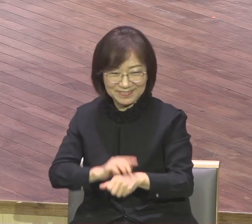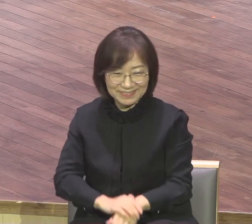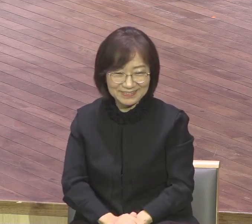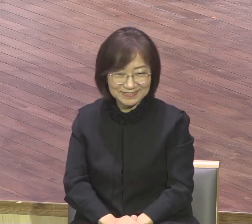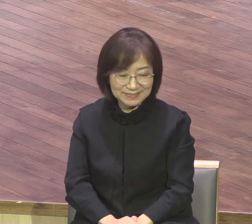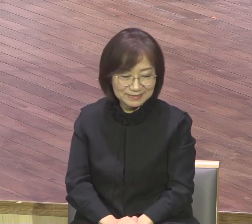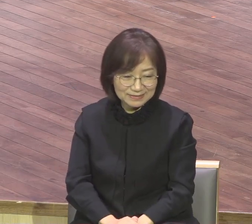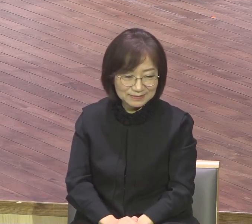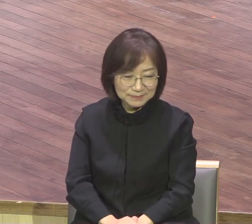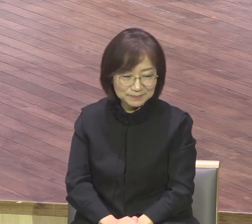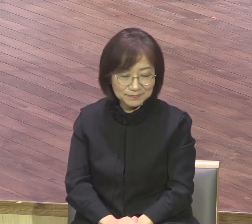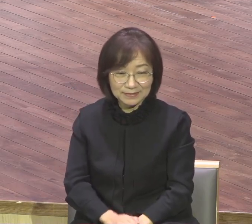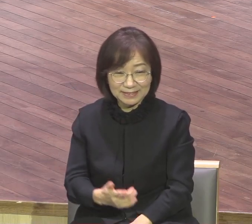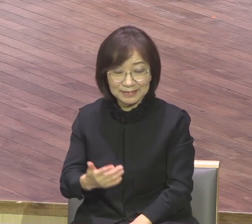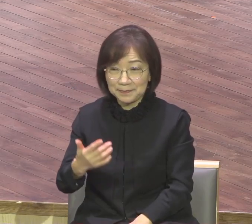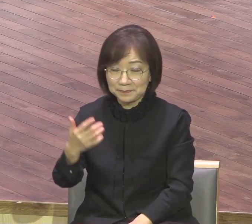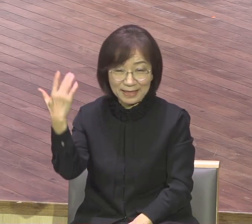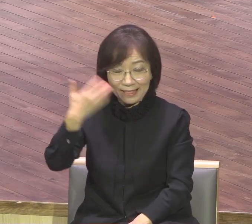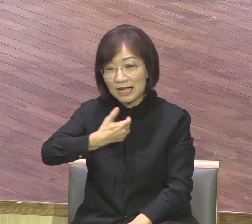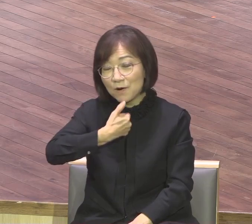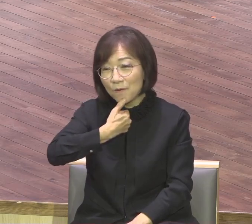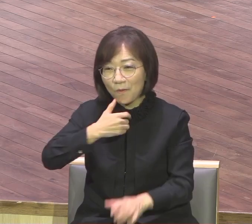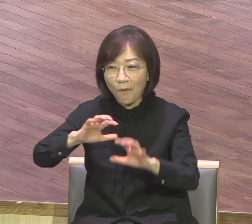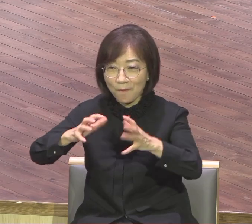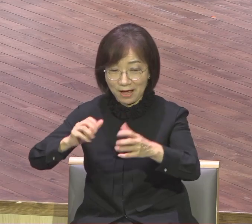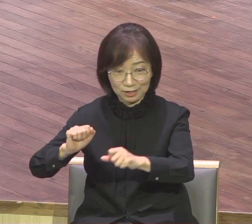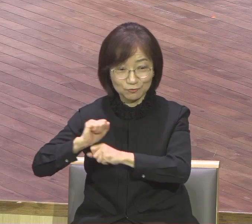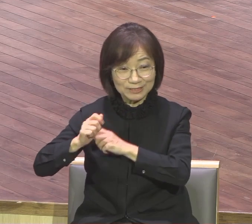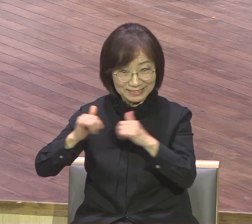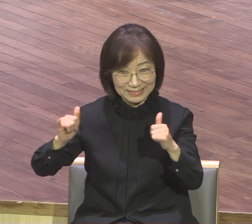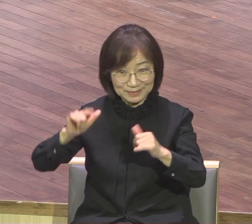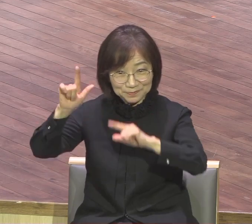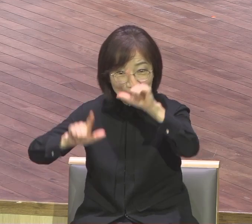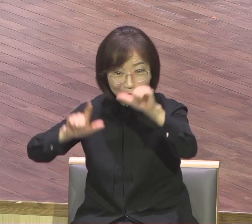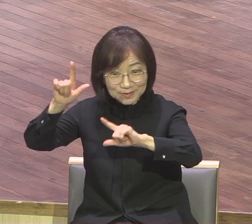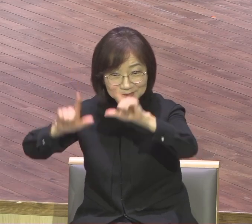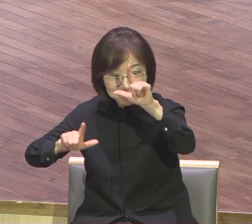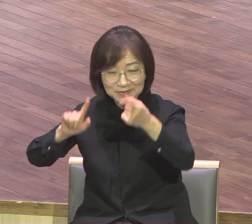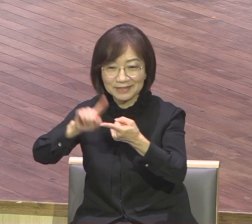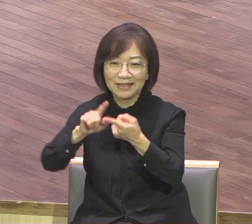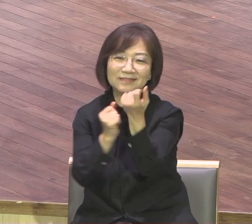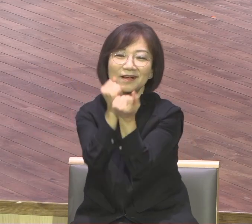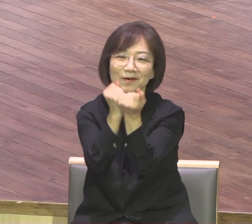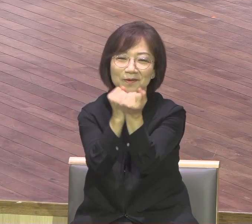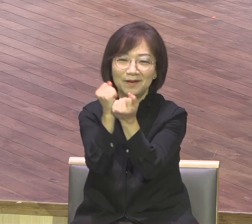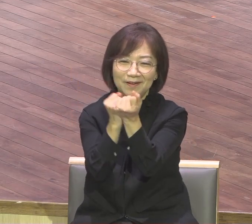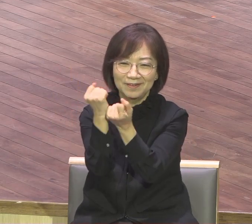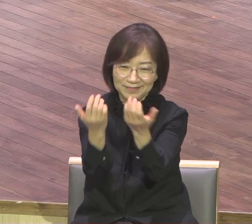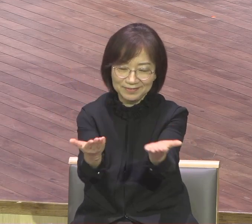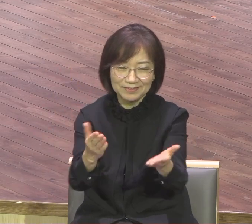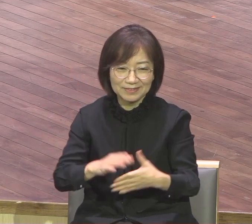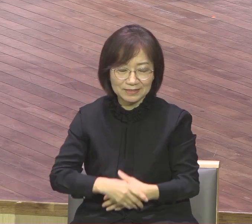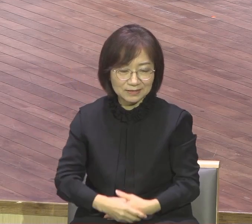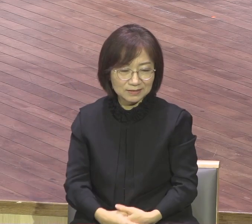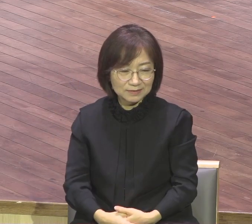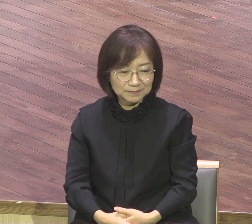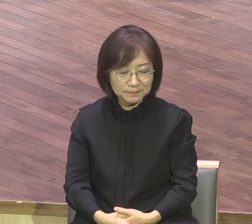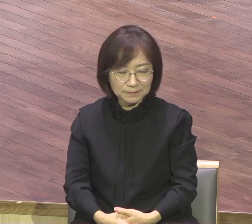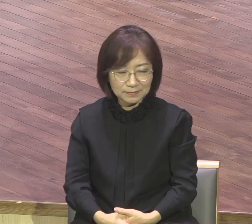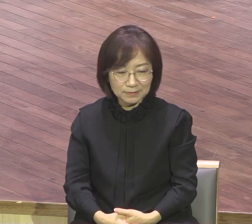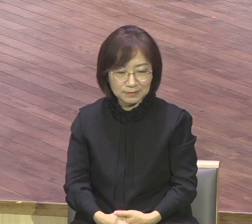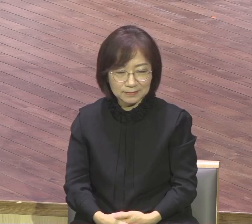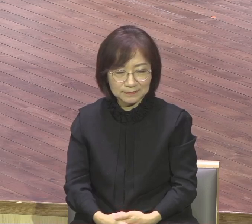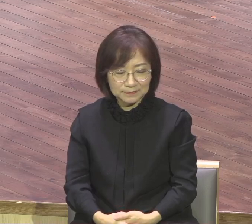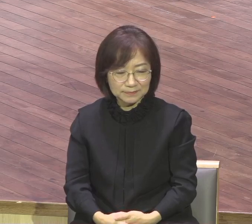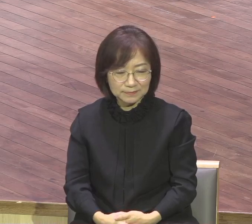바울은 그 당시의 군인들, 로마 군인들이 무장했던 그걸 그대로 그렇게 설명해 놨어요. Pablo está explicando en la armadura